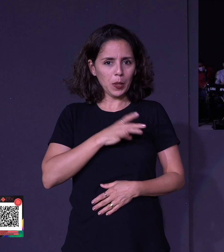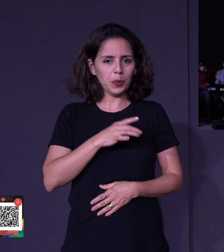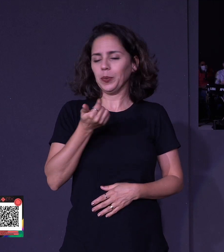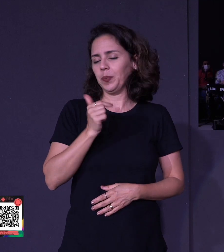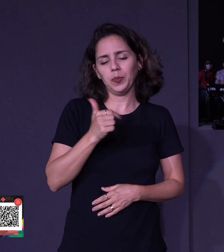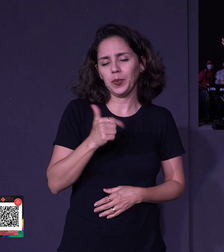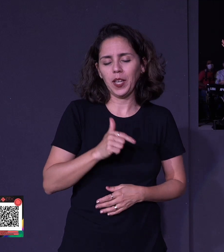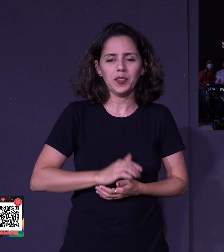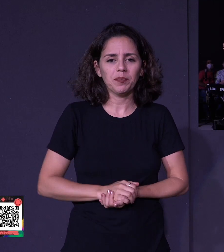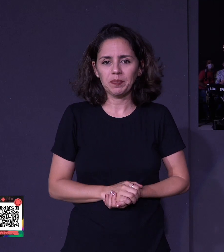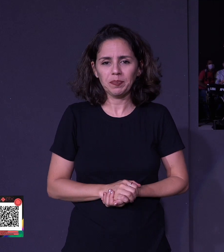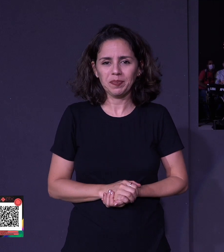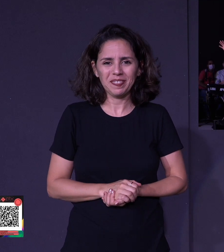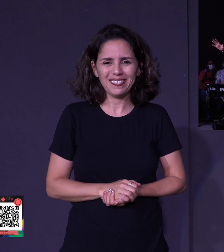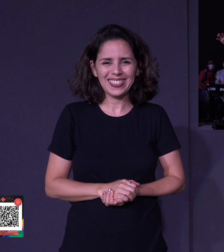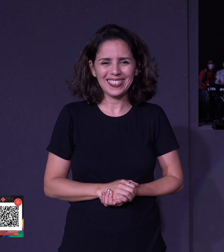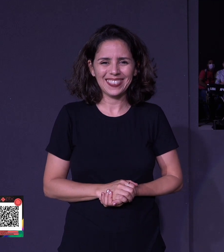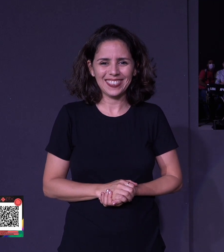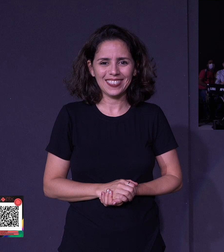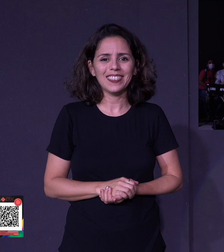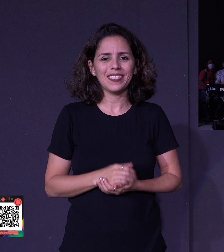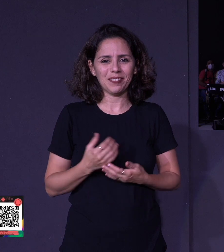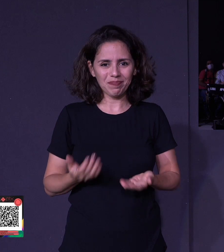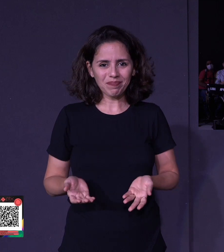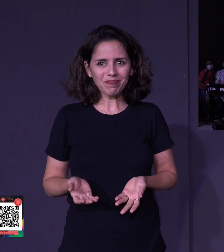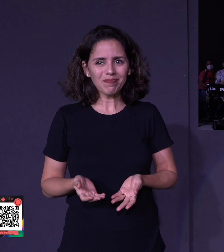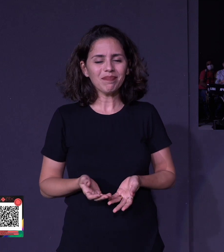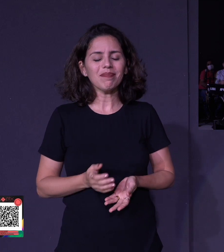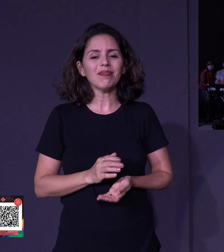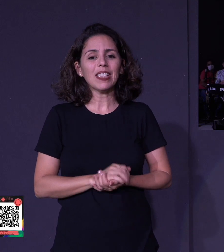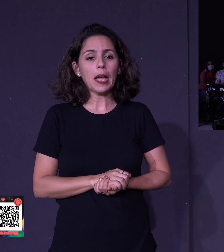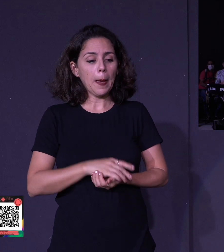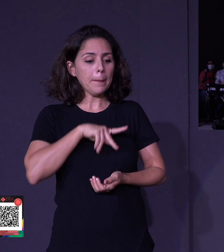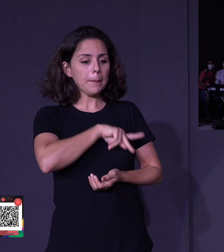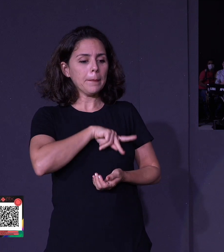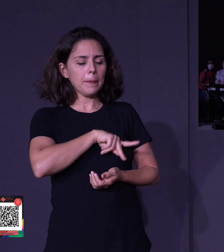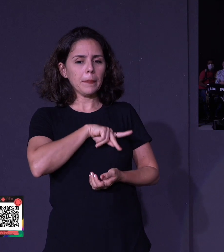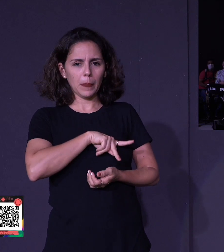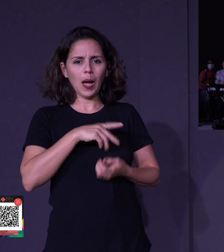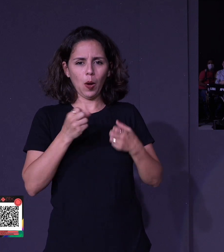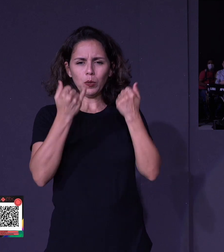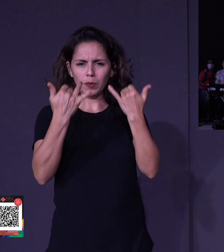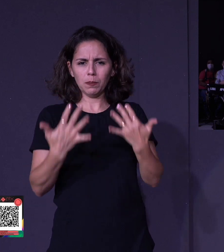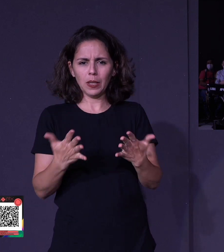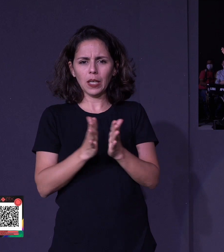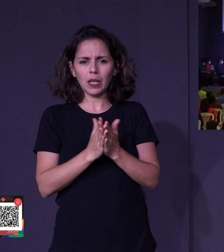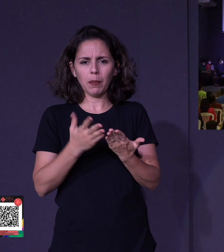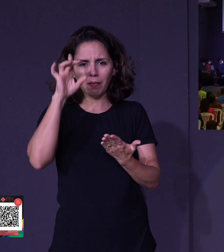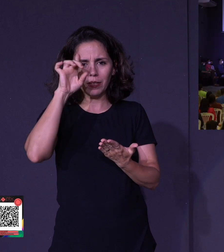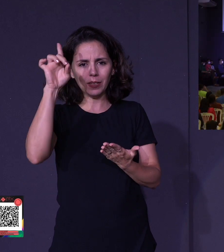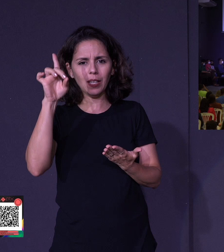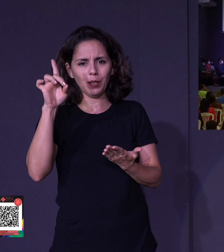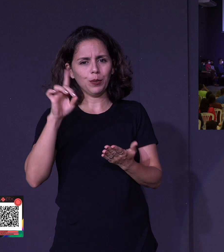O que é mais poderoso num contexto tão desvairado que a gente vive, de inversão de valores, de bagunça? É